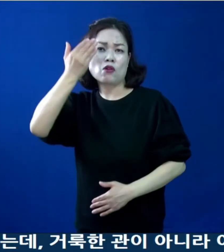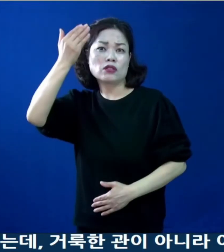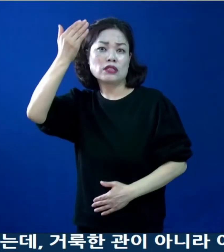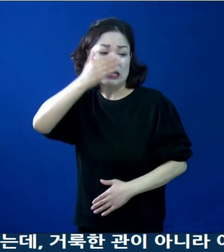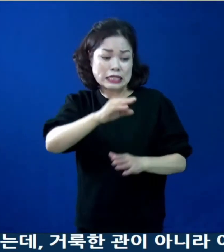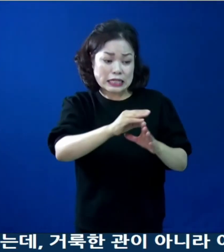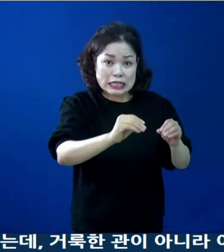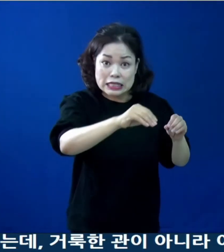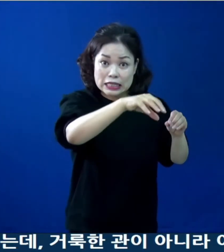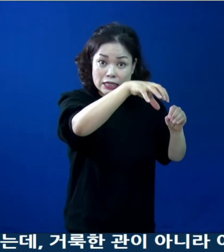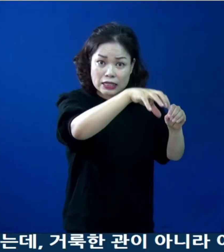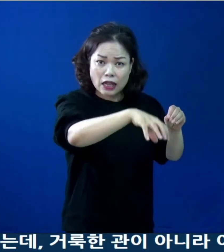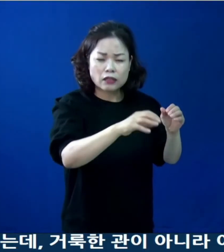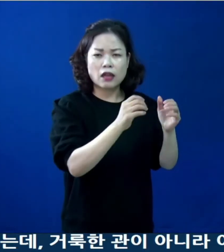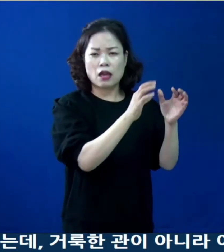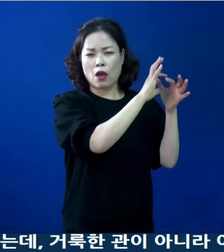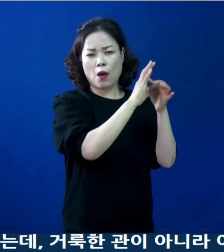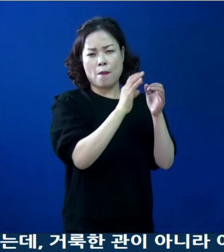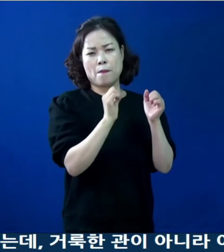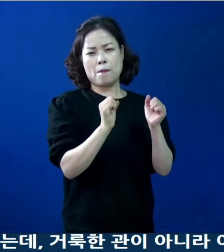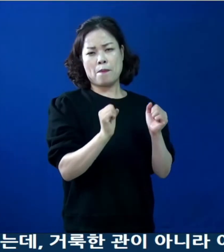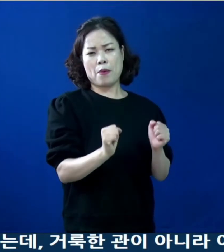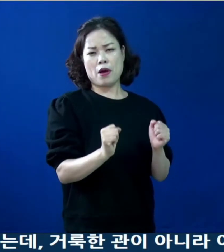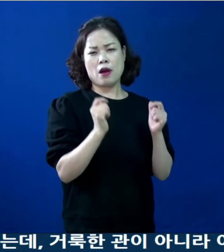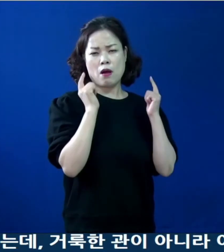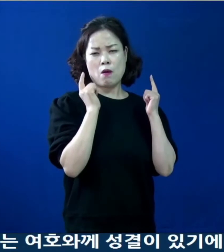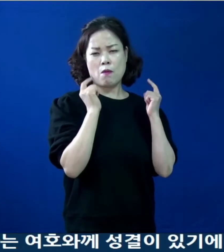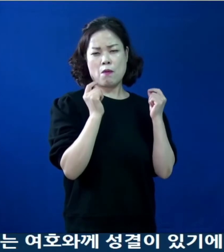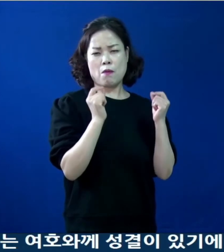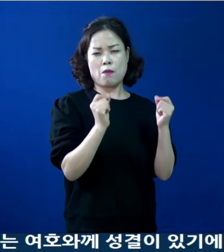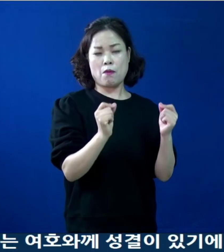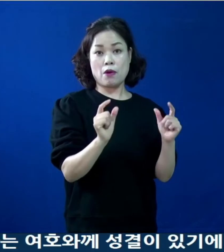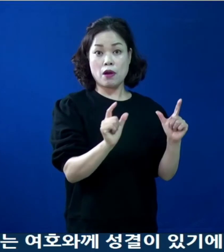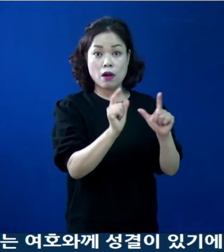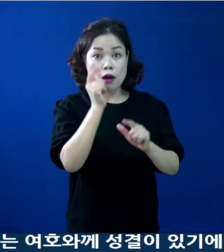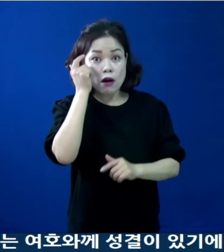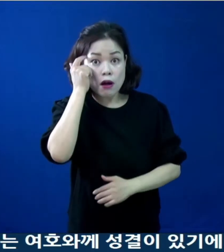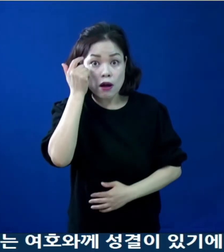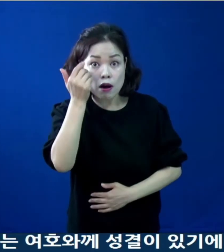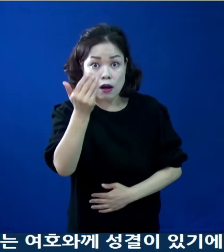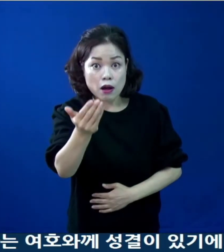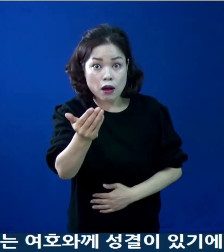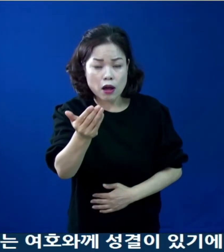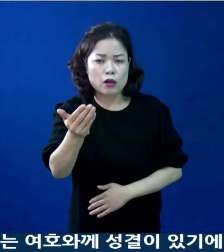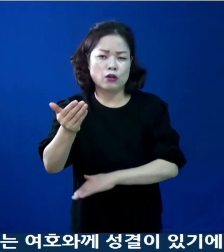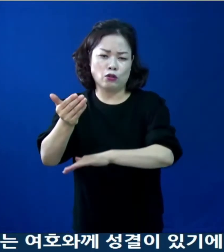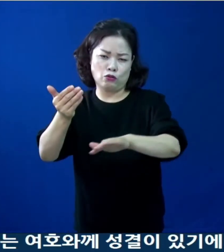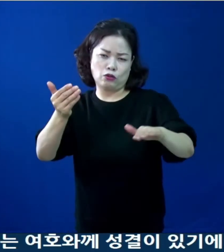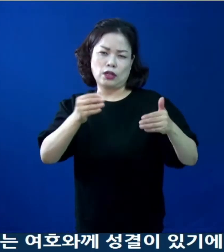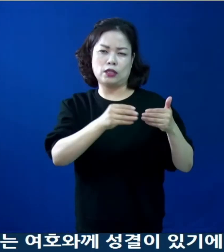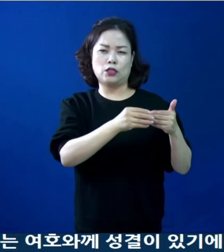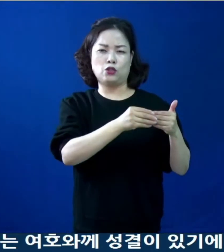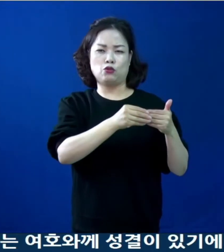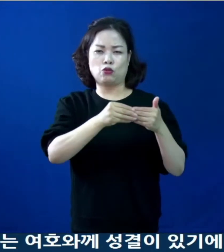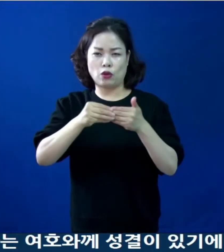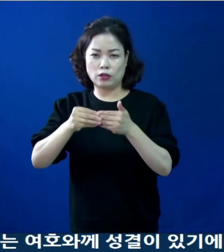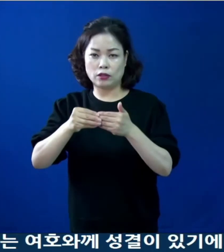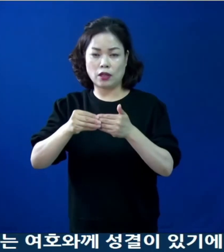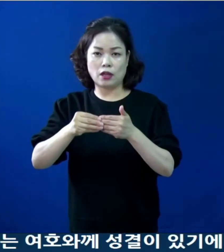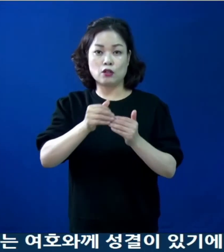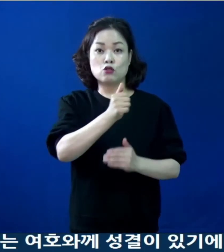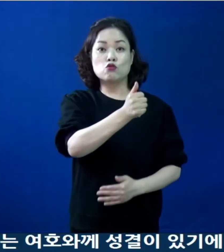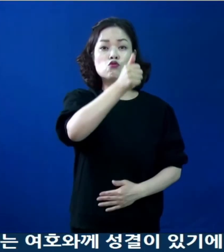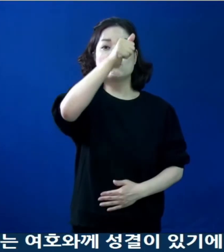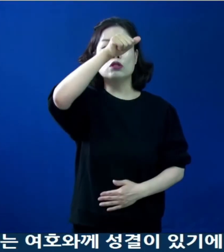이 땅에 유지하면서 이 땅에서 이루며 살 수 있을까? 그것을 우리에게 인도해 주는 것이